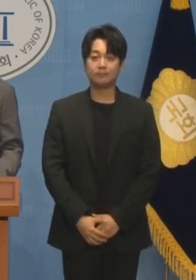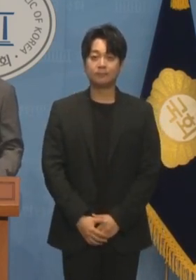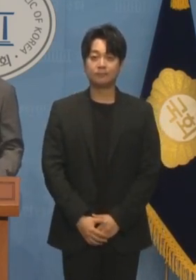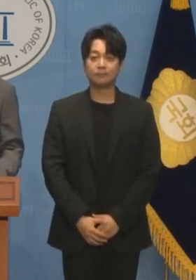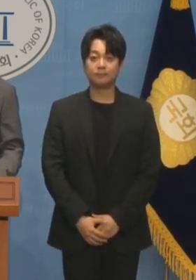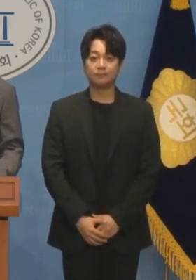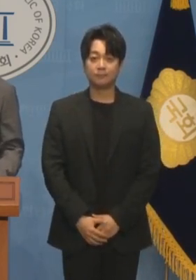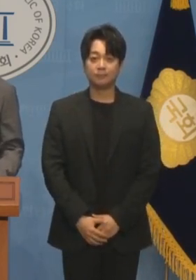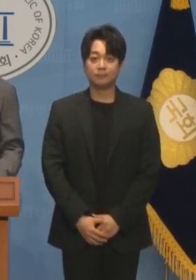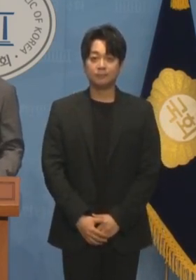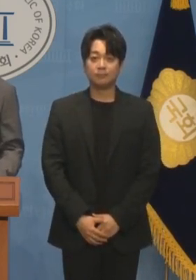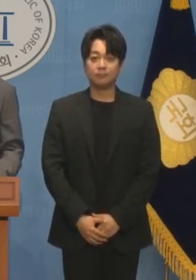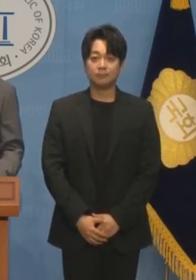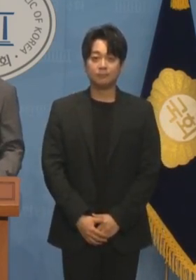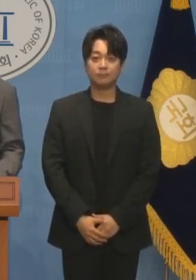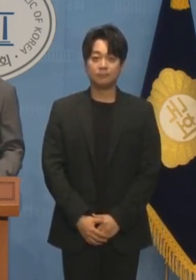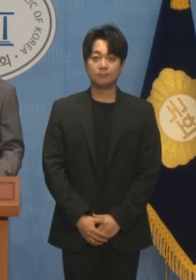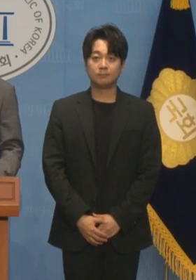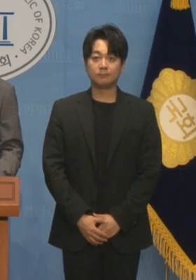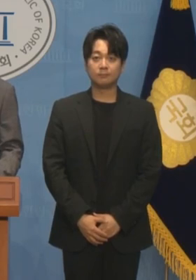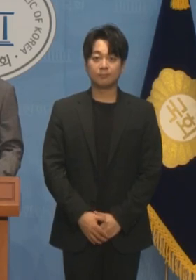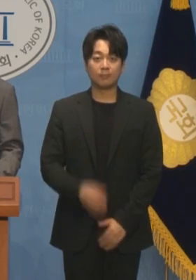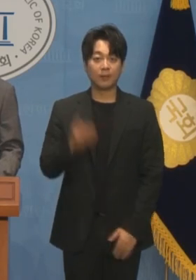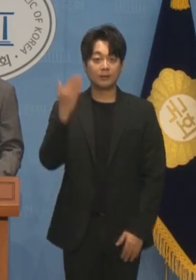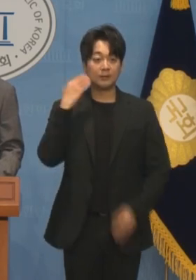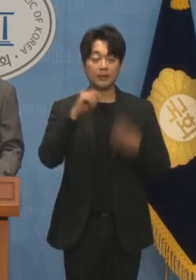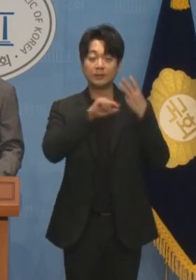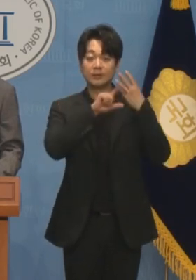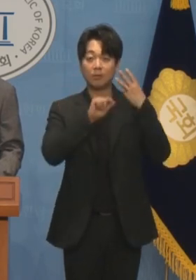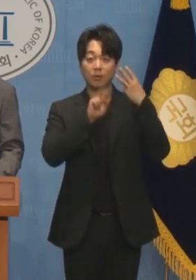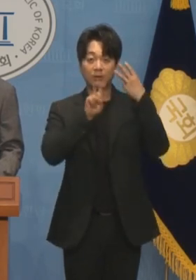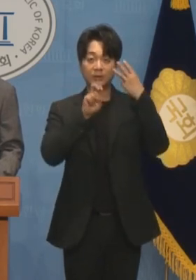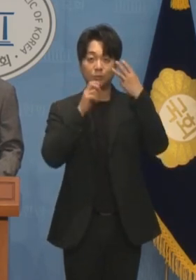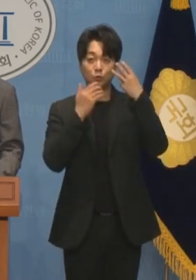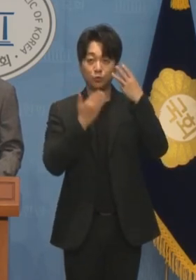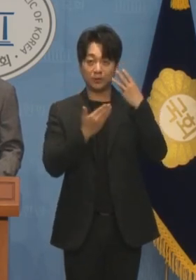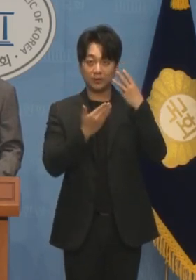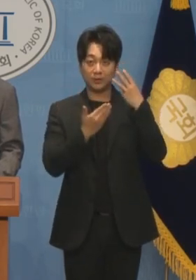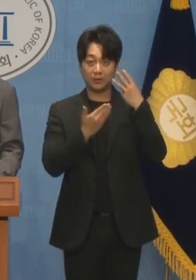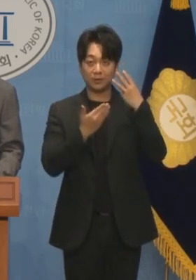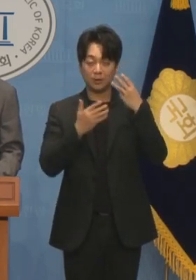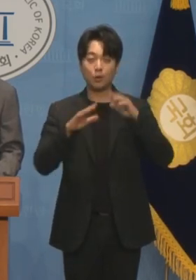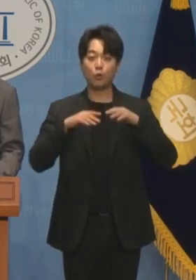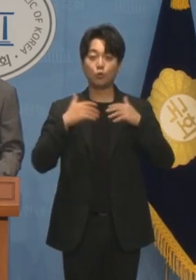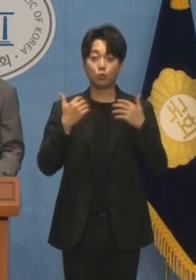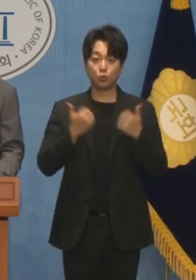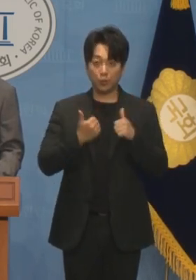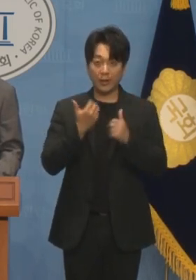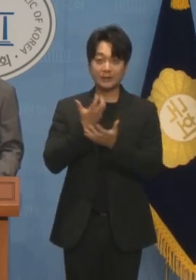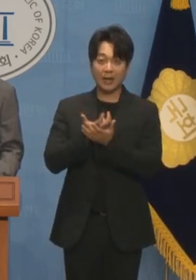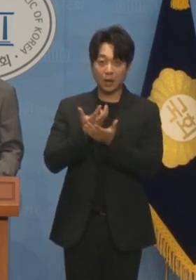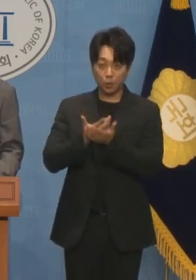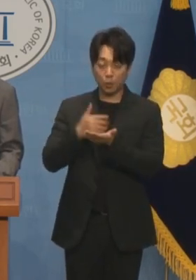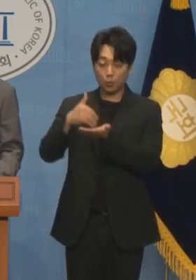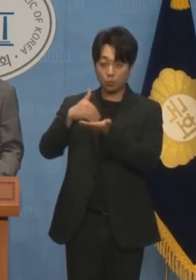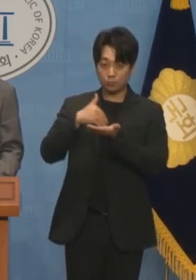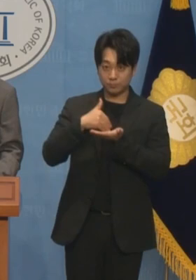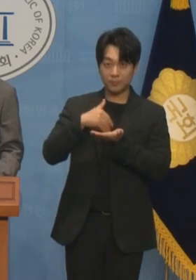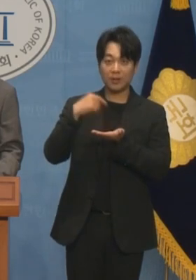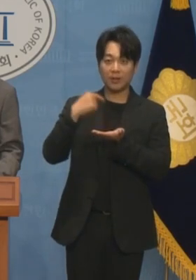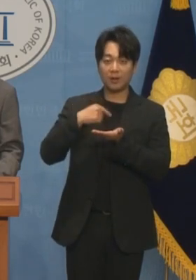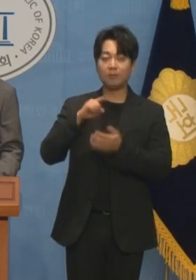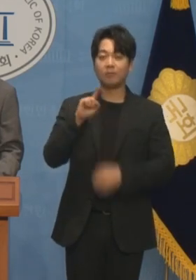그래서 지난 3월 29일 국회 자료 요구를 통해서 이 대통령실에게